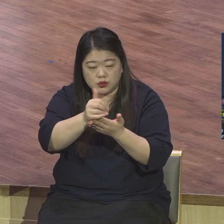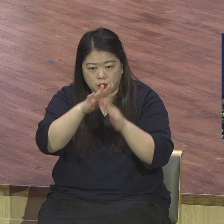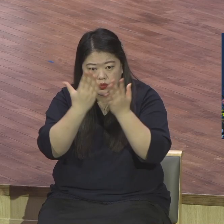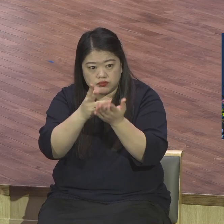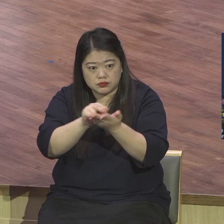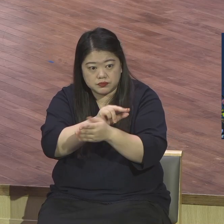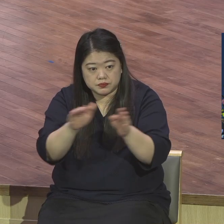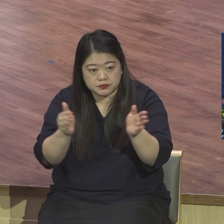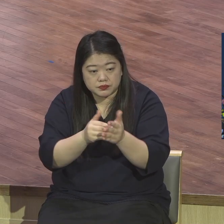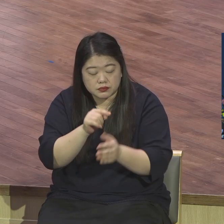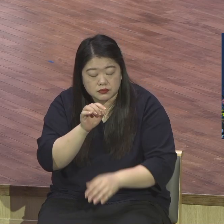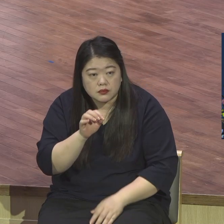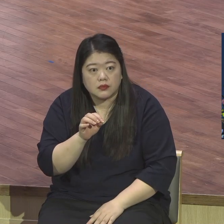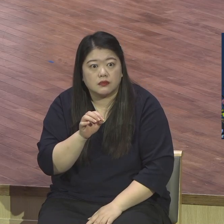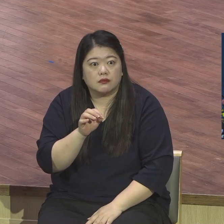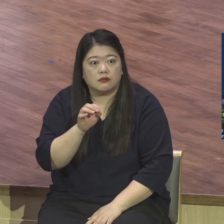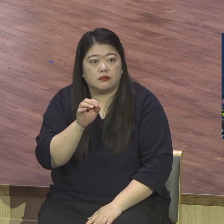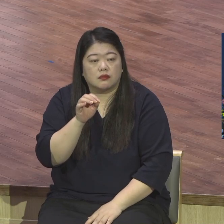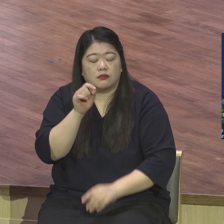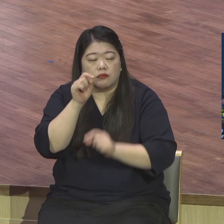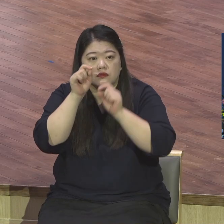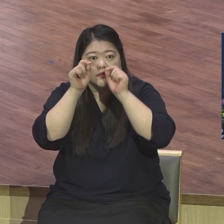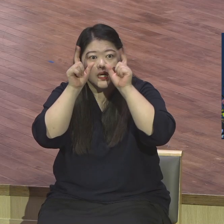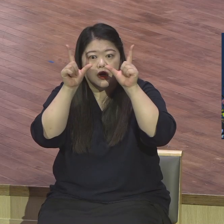전도는 하는 것이 아니라 되어지는 것이다.